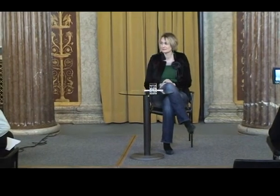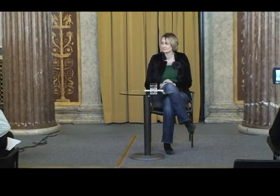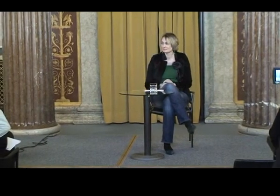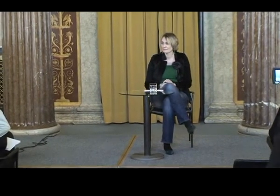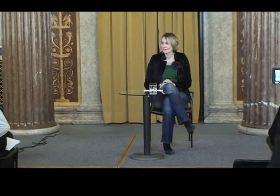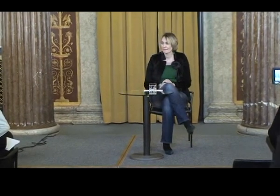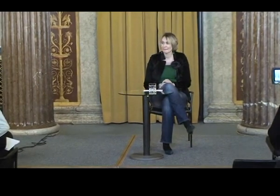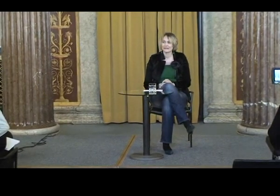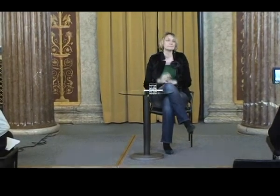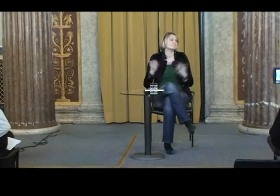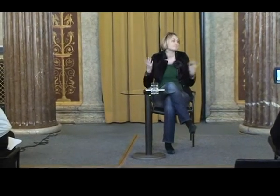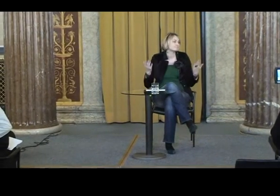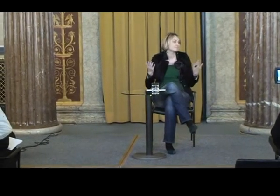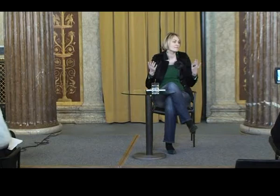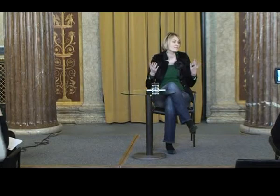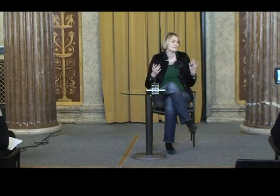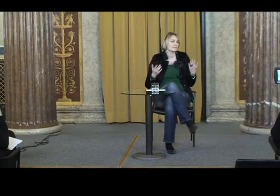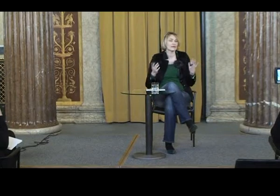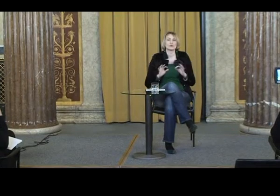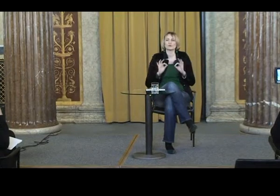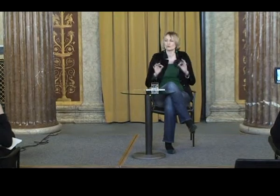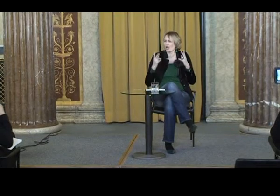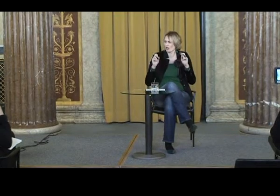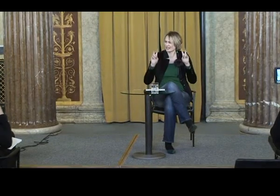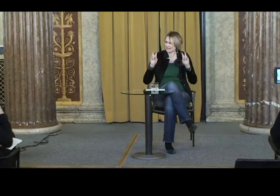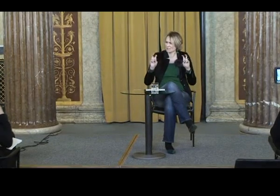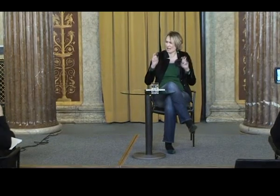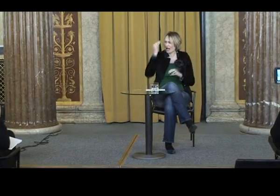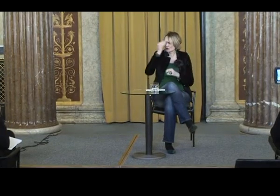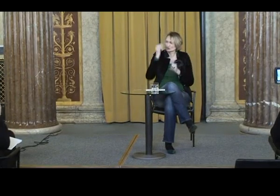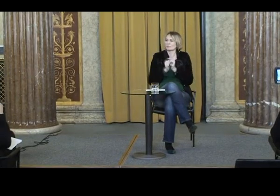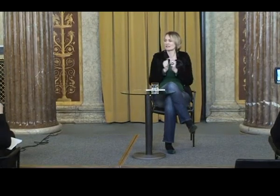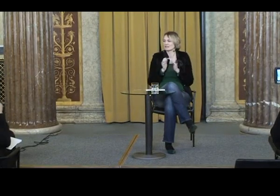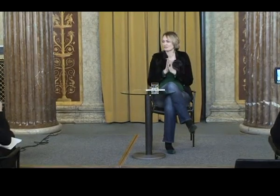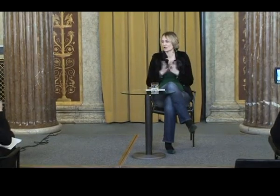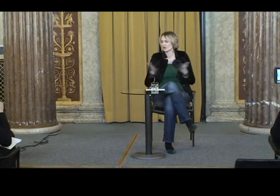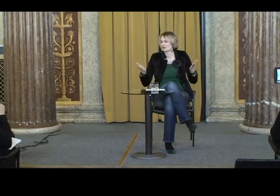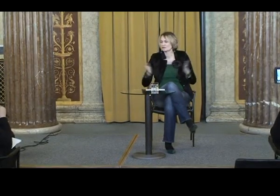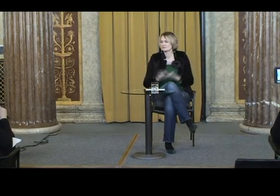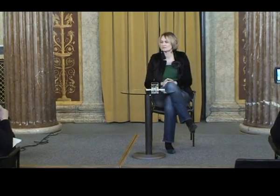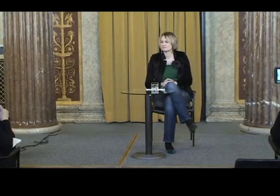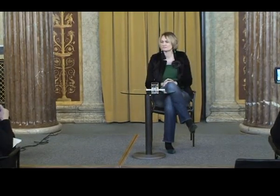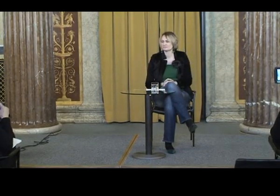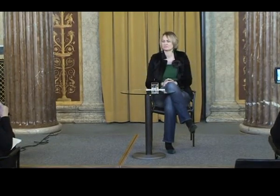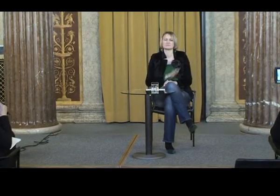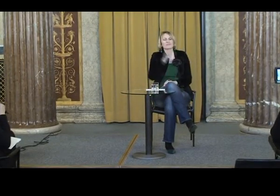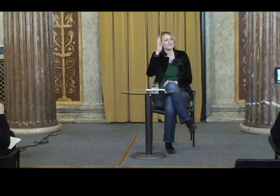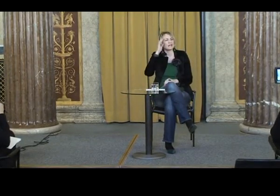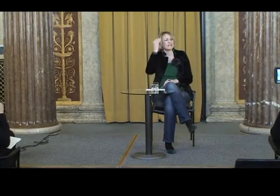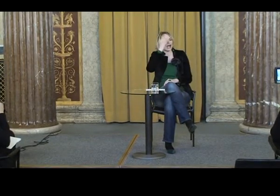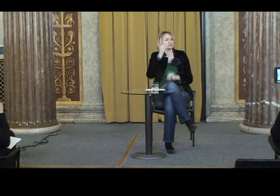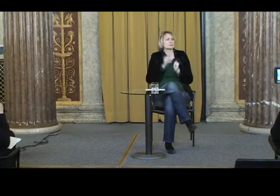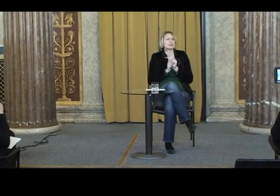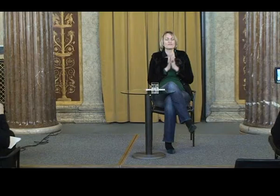zum ersten Mal gesehen in den Lernspannen? Ja. Das Thema heute, Aschermittwoch, ist bekannt,